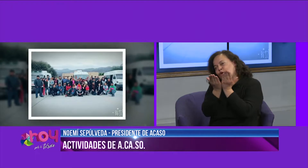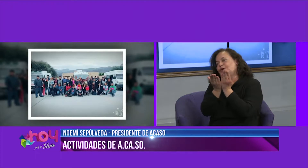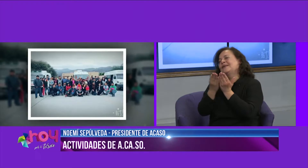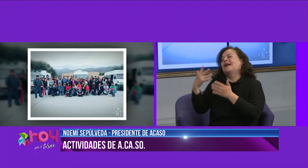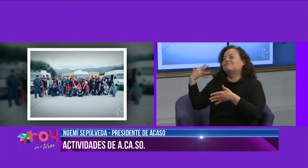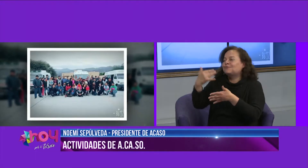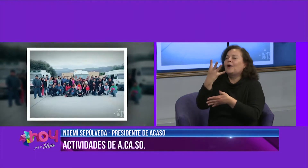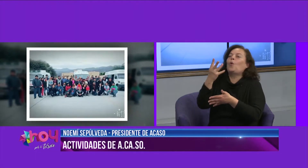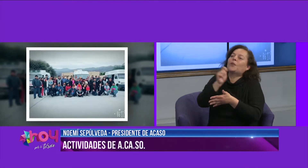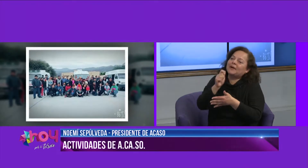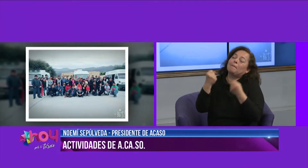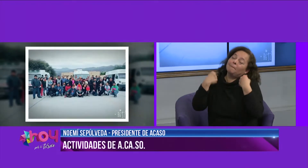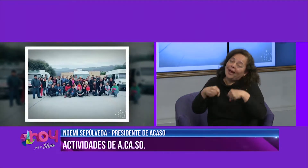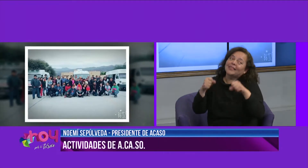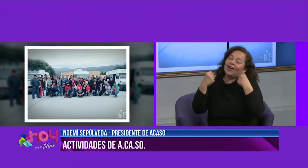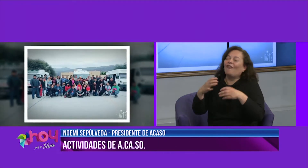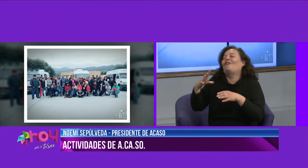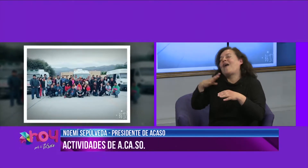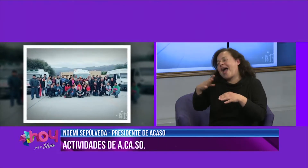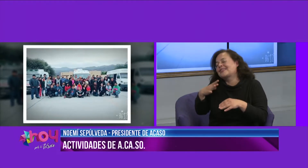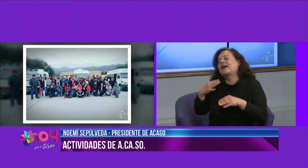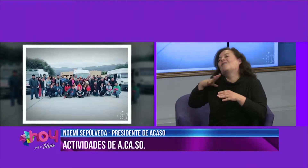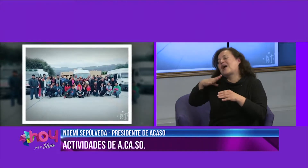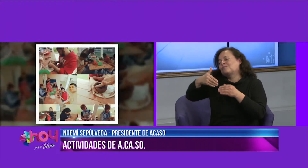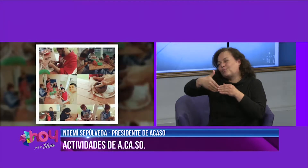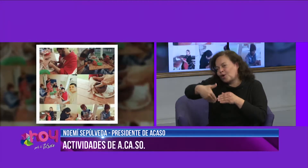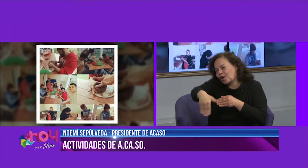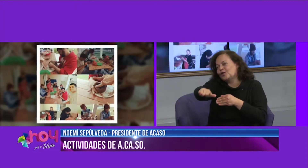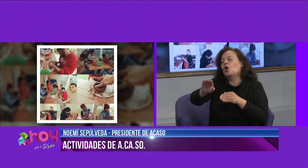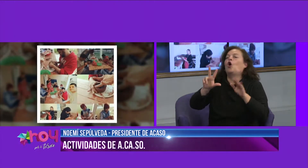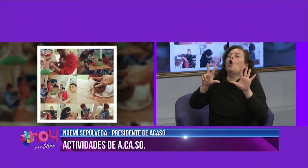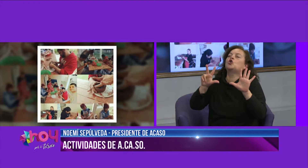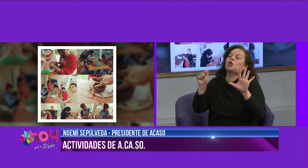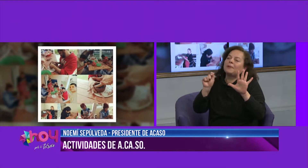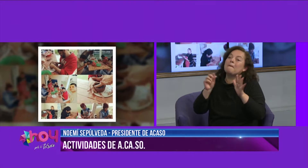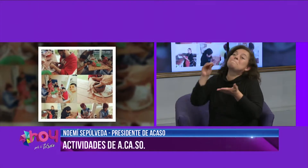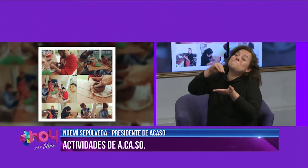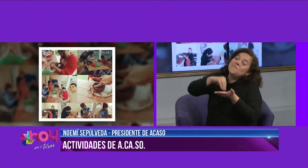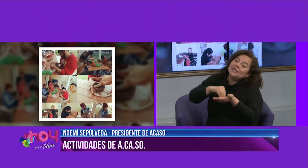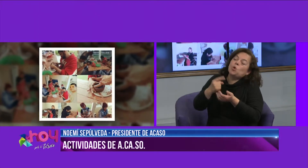Ellos vienen estudiando durante módulo de 4 meses, obviamente les falta. Nosotros en total es